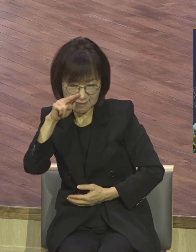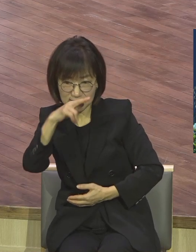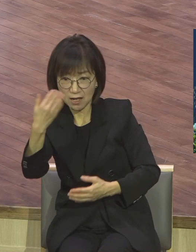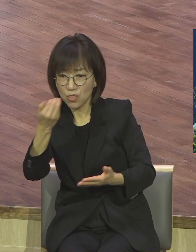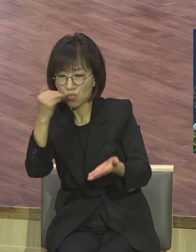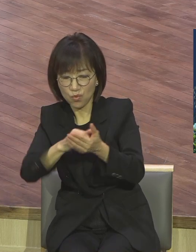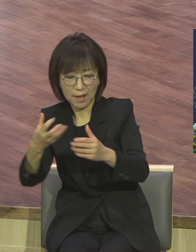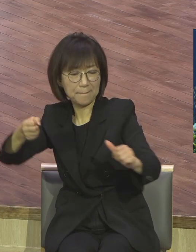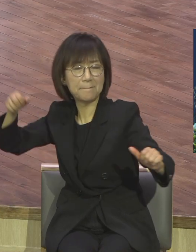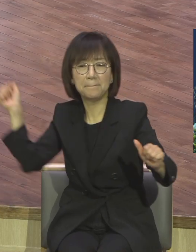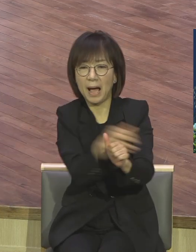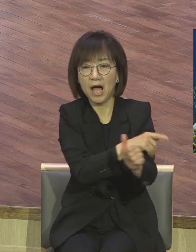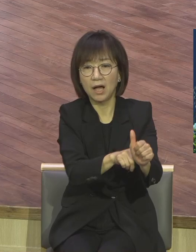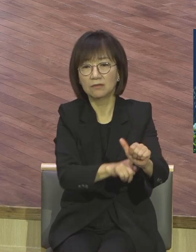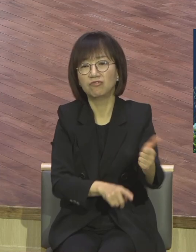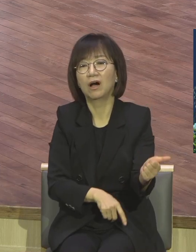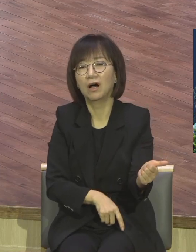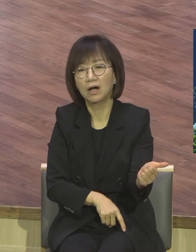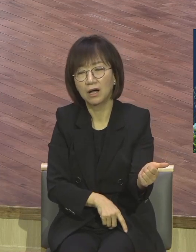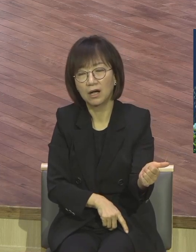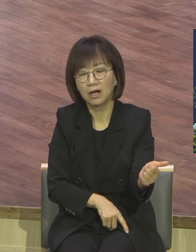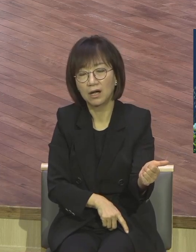죽였습니다. 아담의 자식들이.